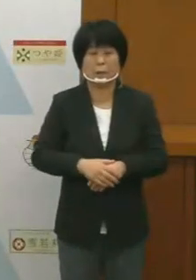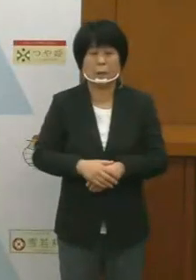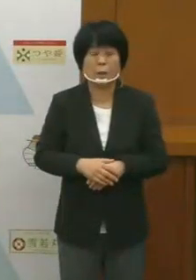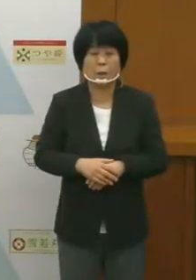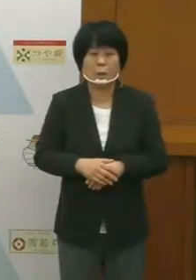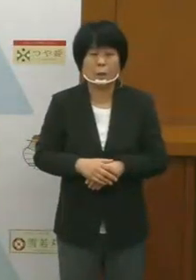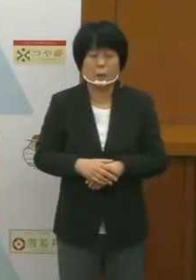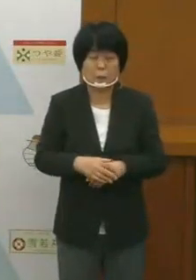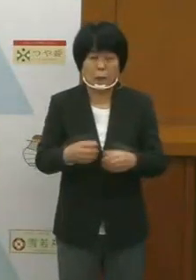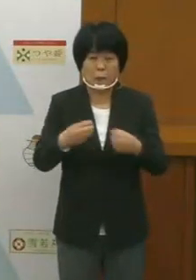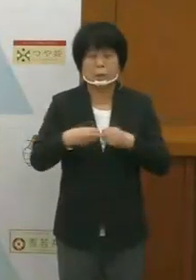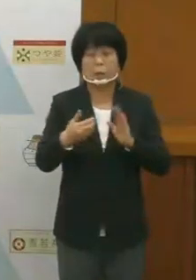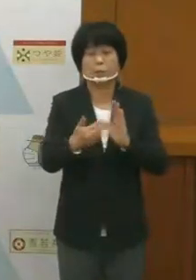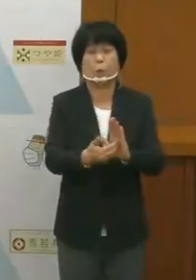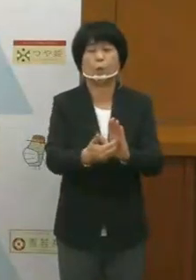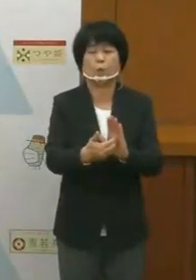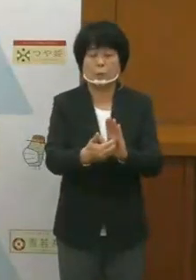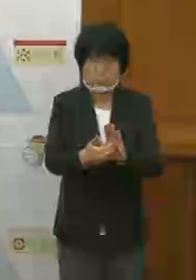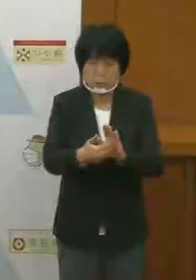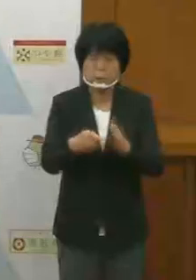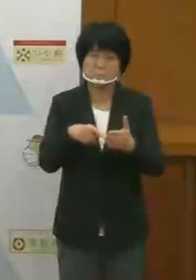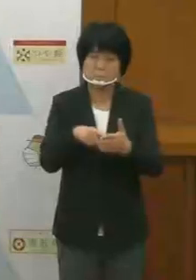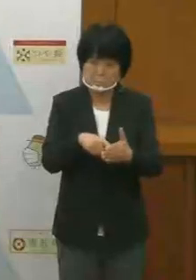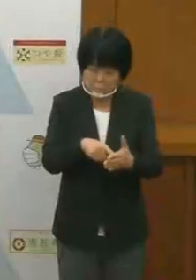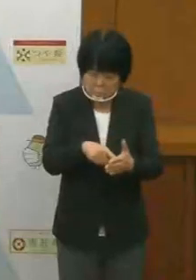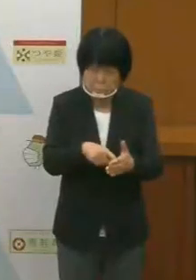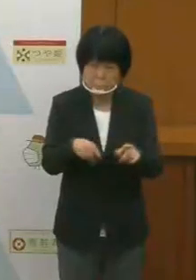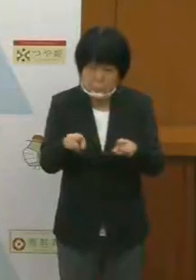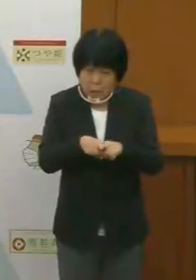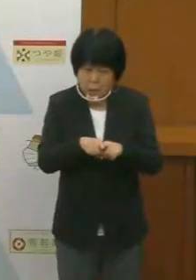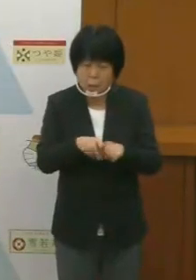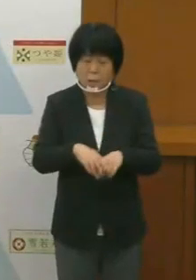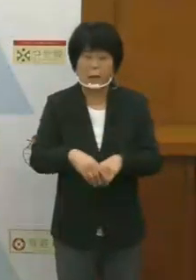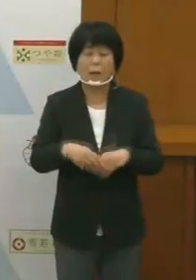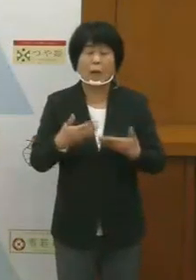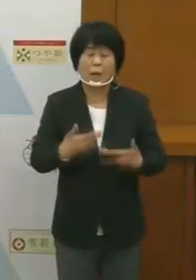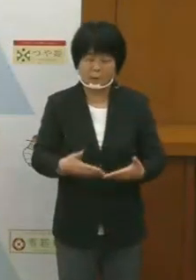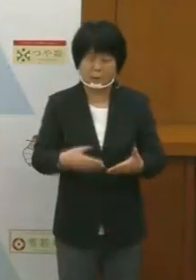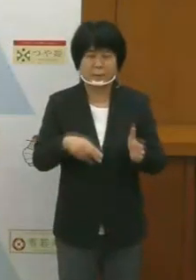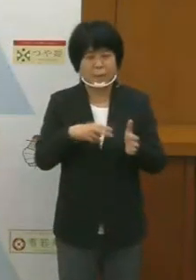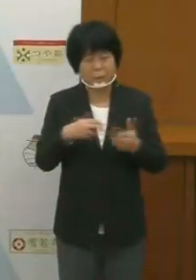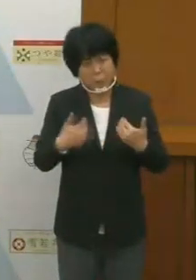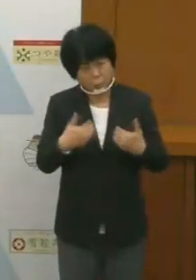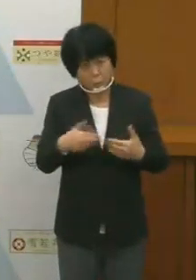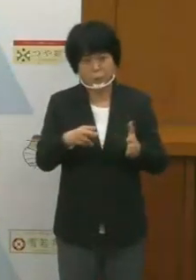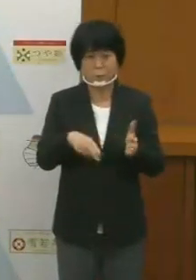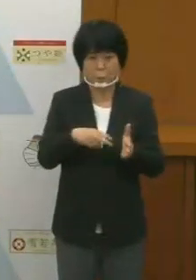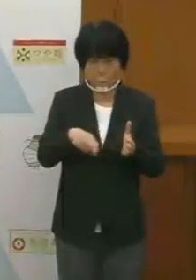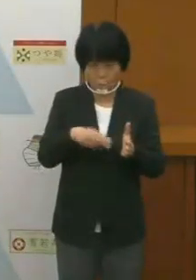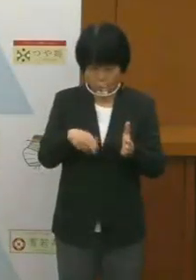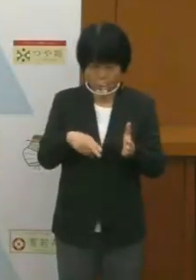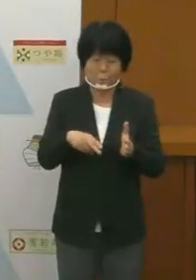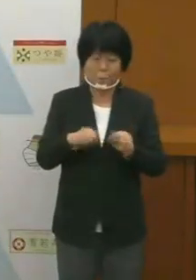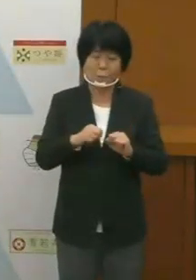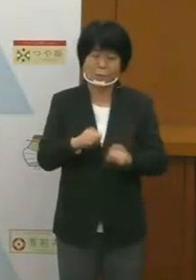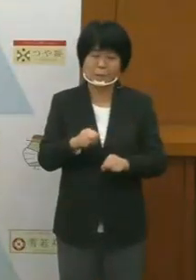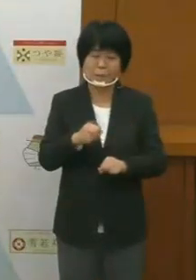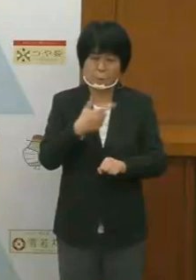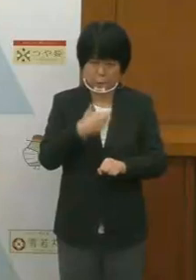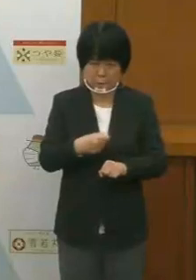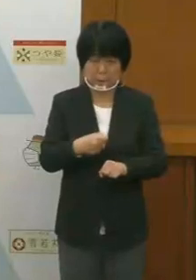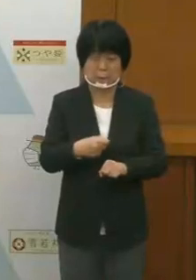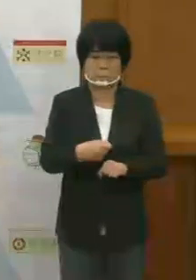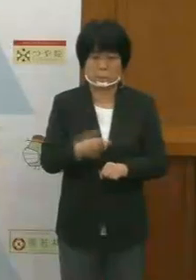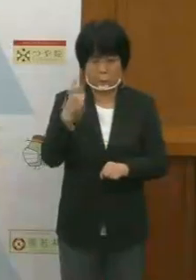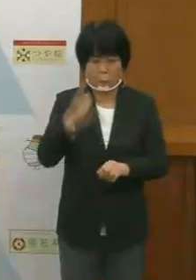ど、感染防止に努めていただきながら安全安心で楽しい旅行をしていただきたいというふうに思